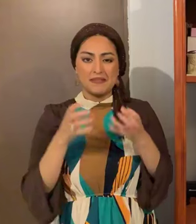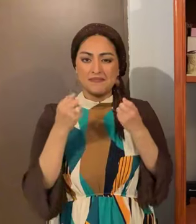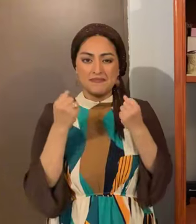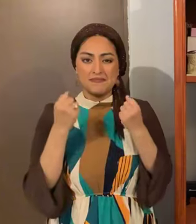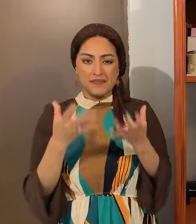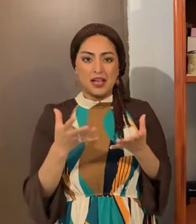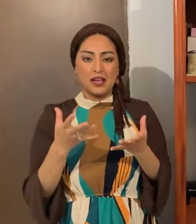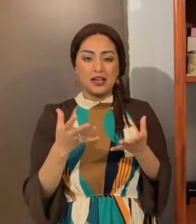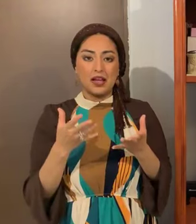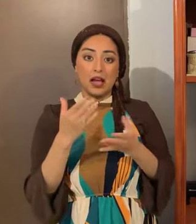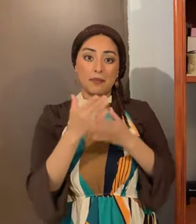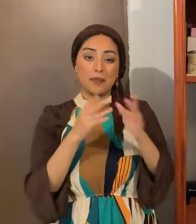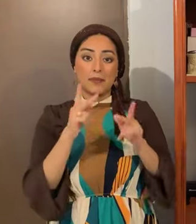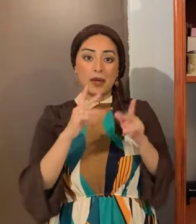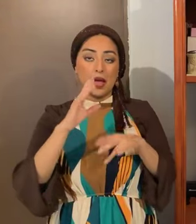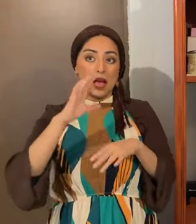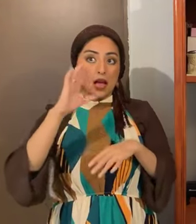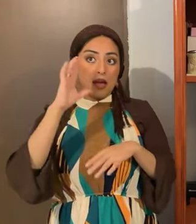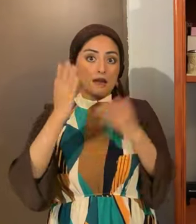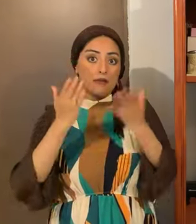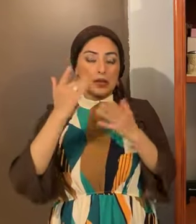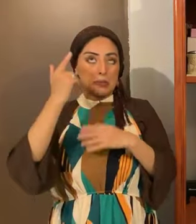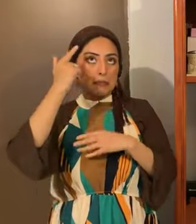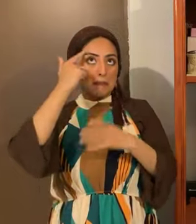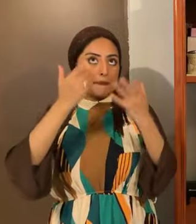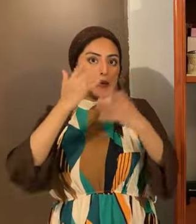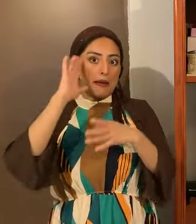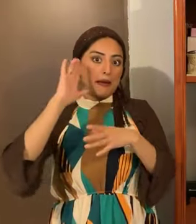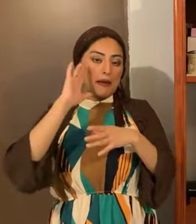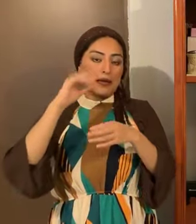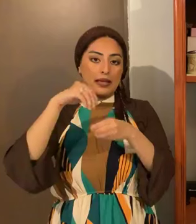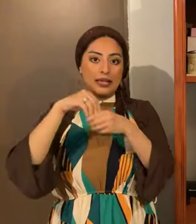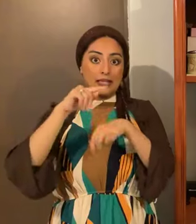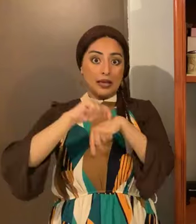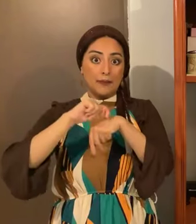cree que se hacían en el templo. Precisamente